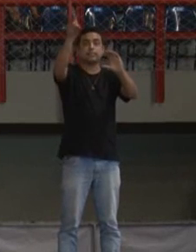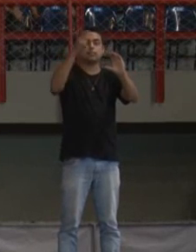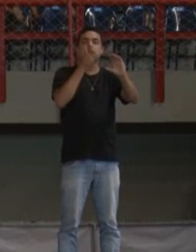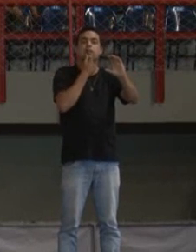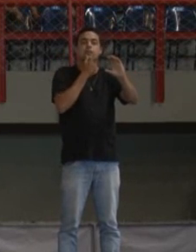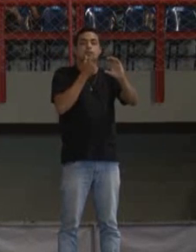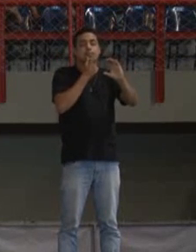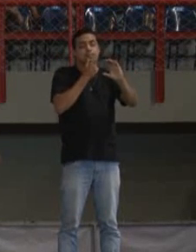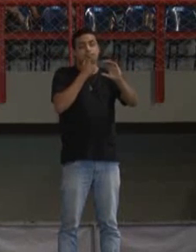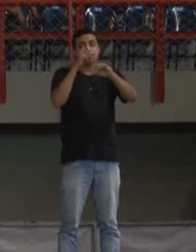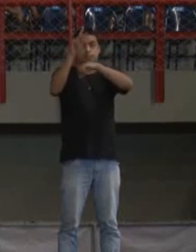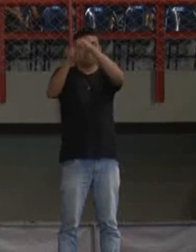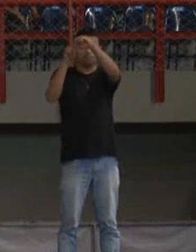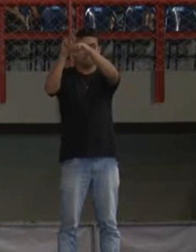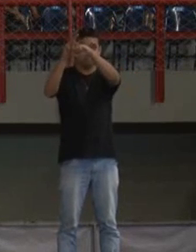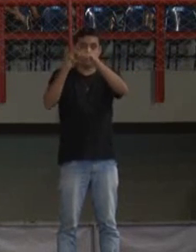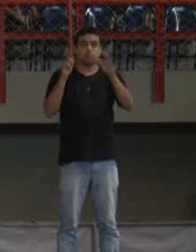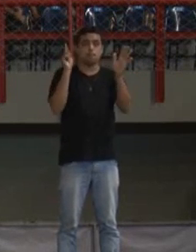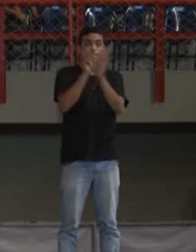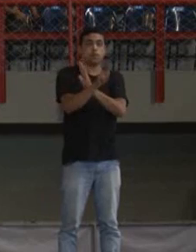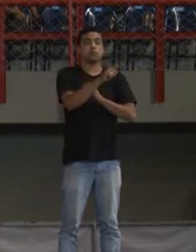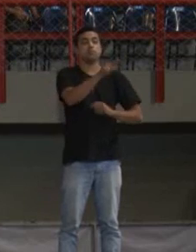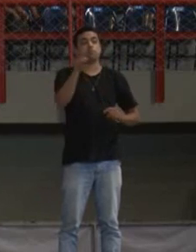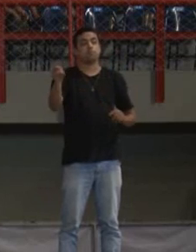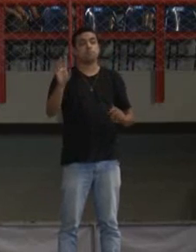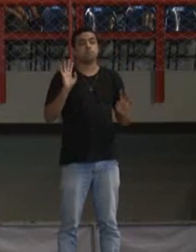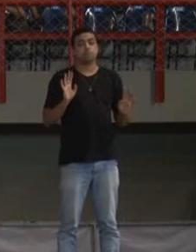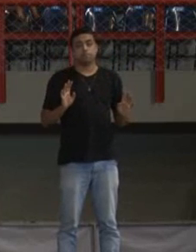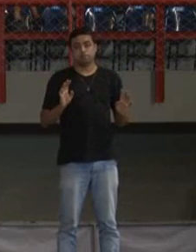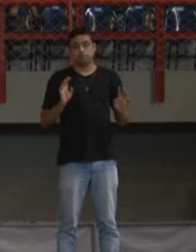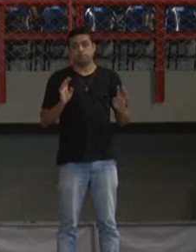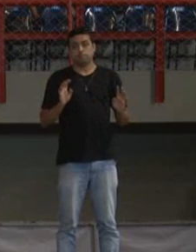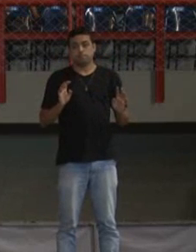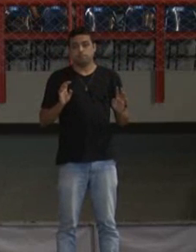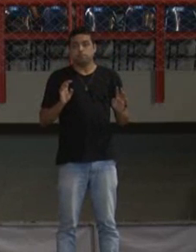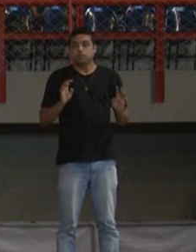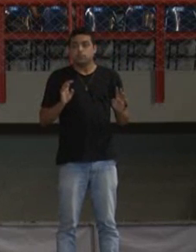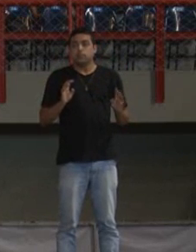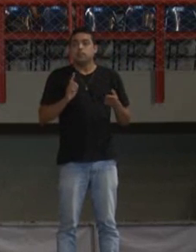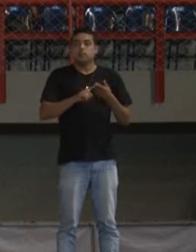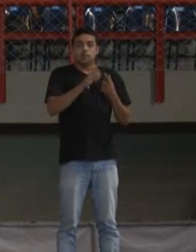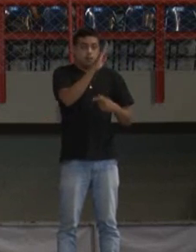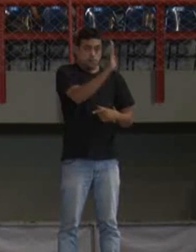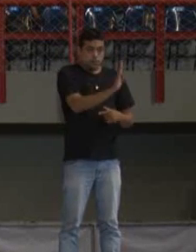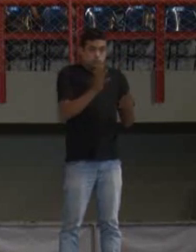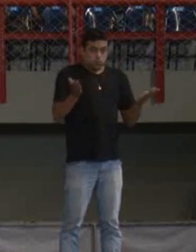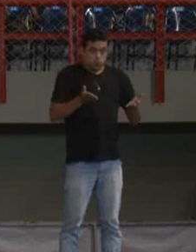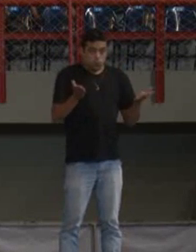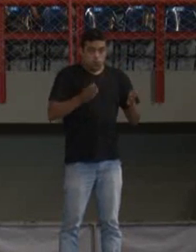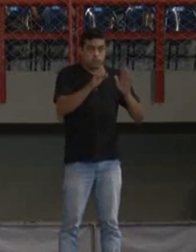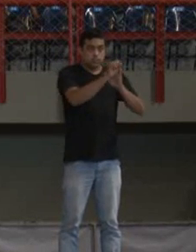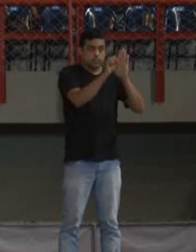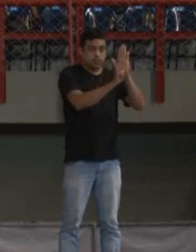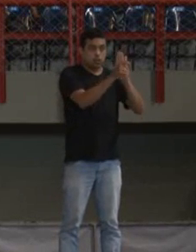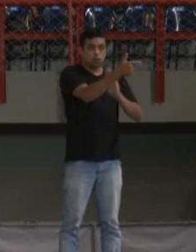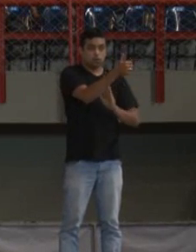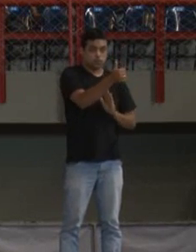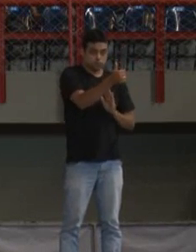Inglaterra, certo? Deixa eu perguntar uma coisa para vocês. Brasil de hoje, século